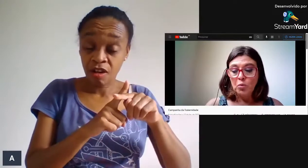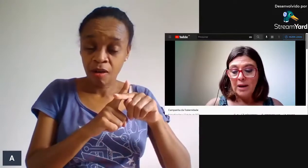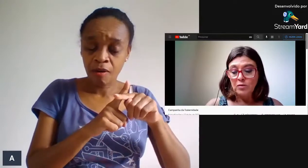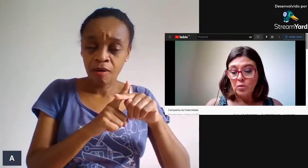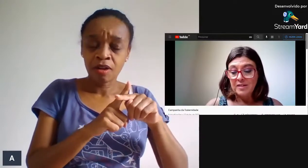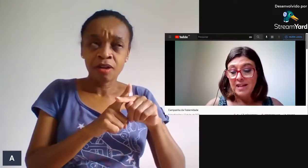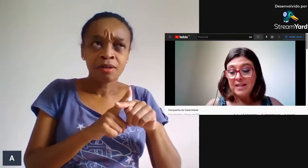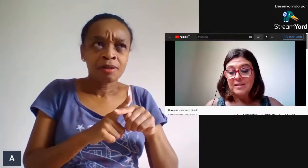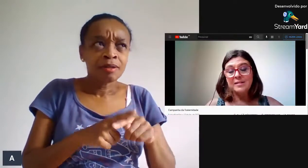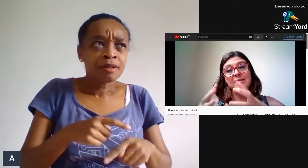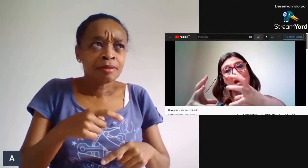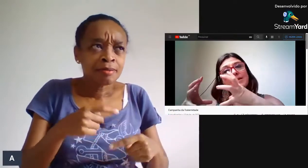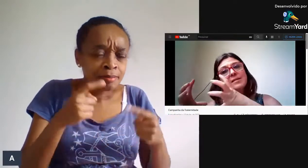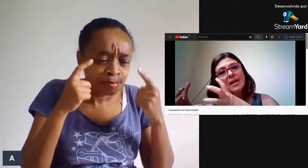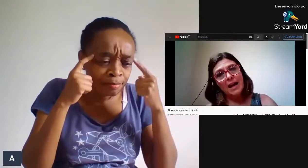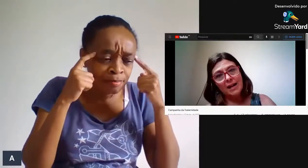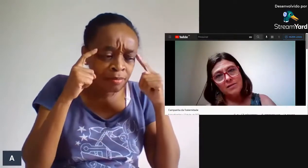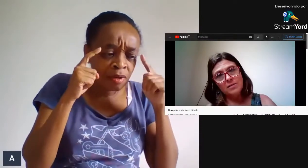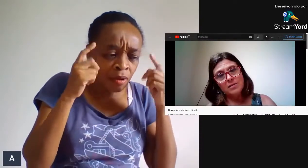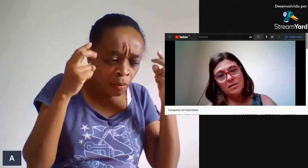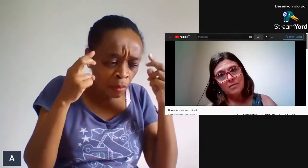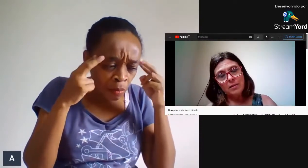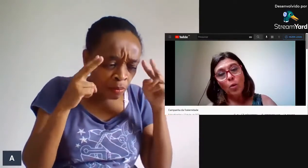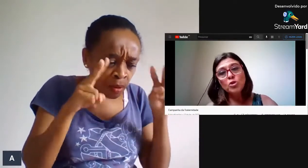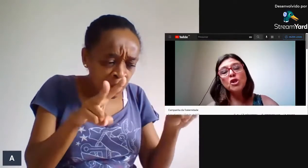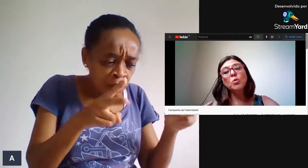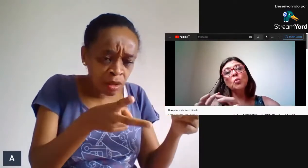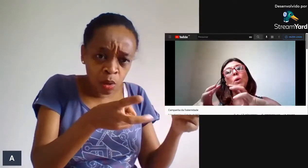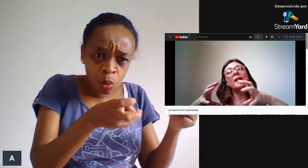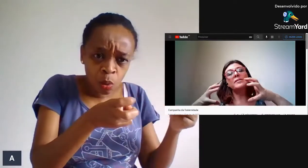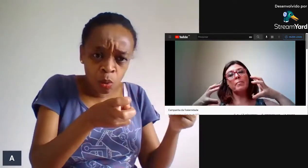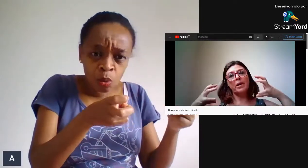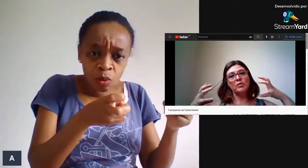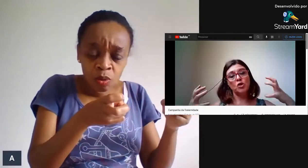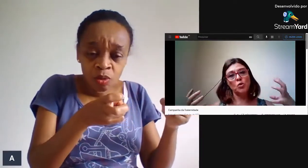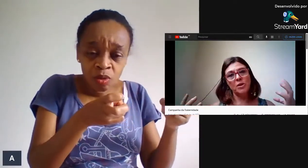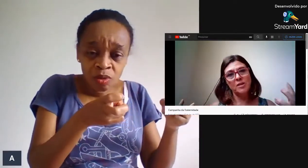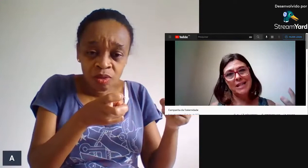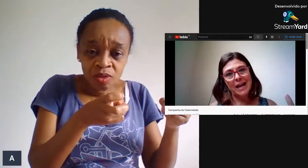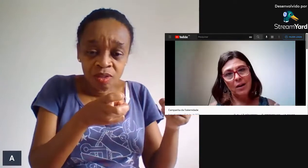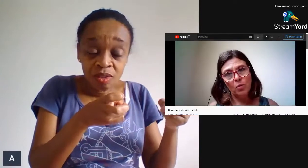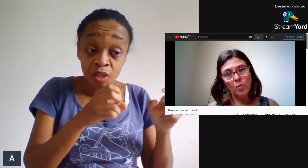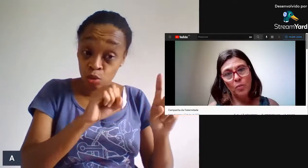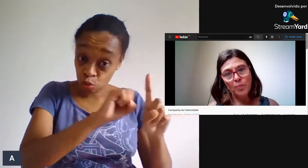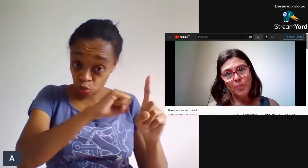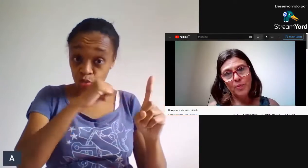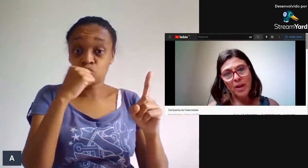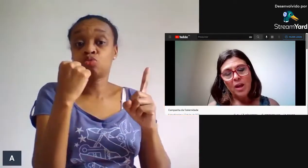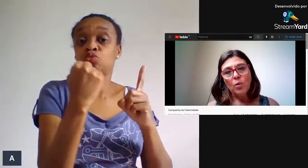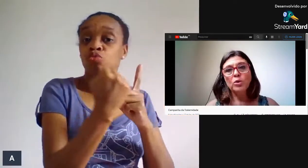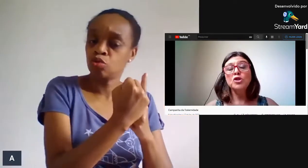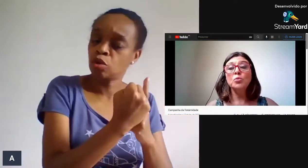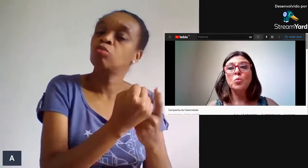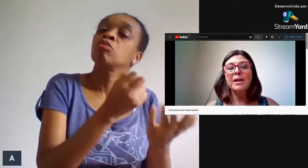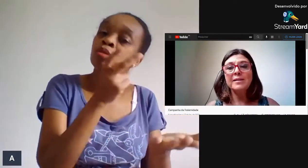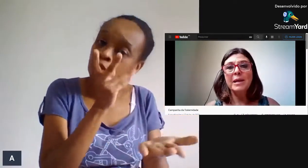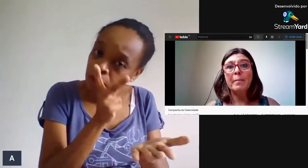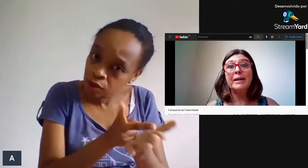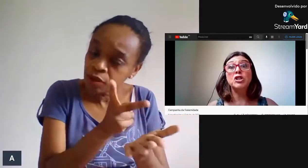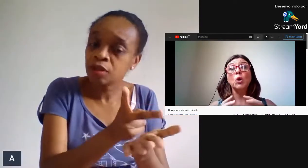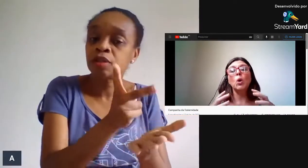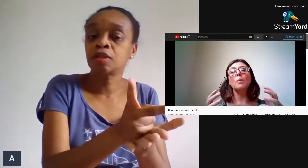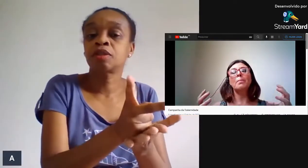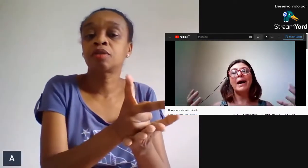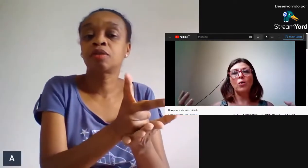para situações existenciais, continua nessa parte social, continua